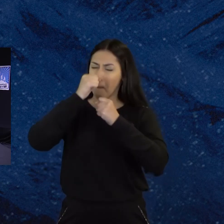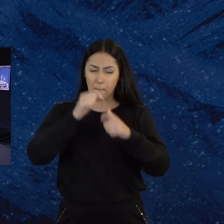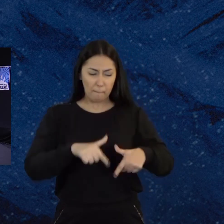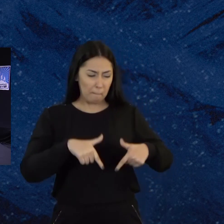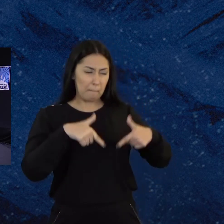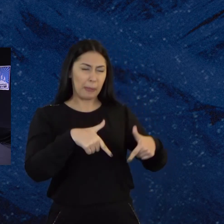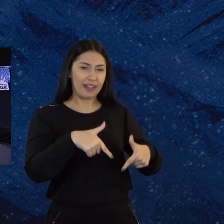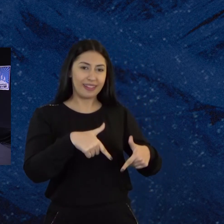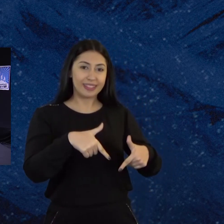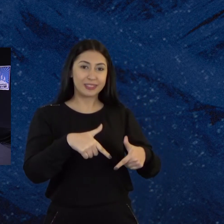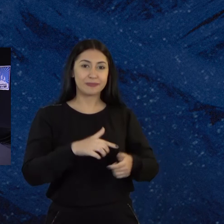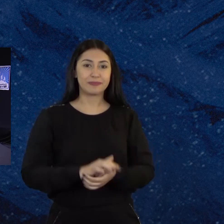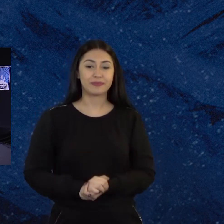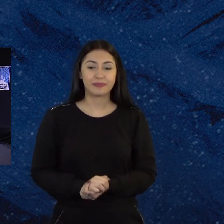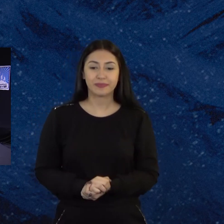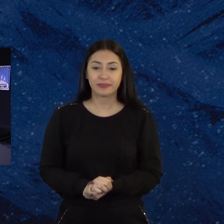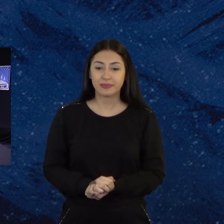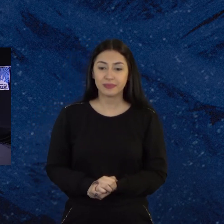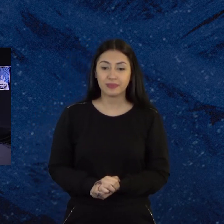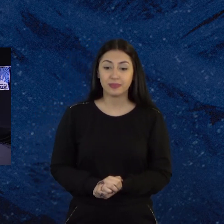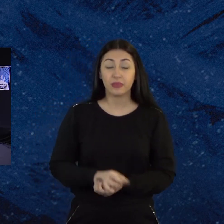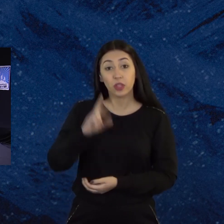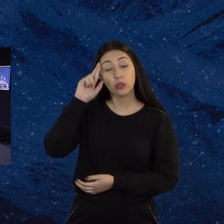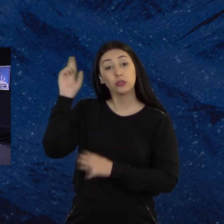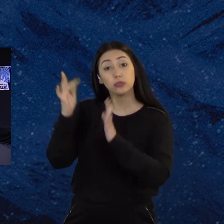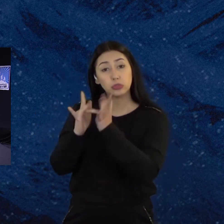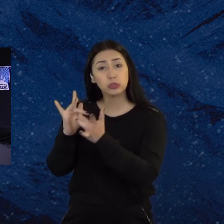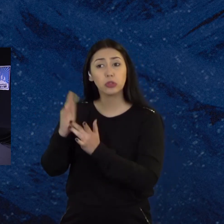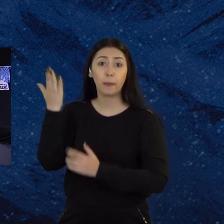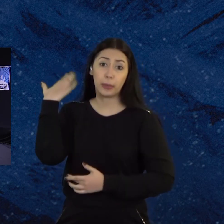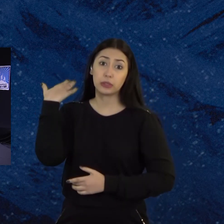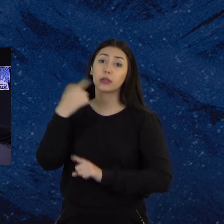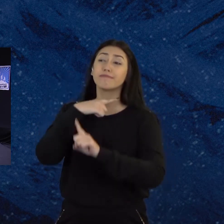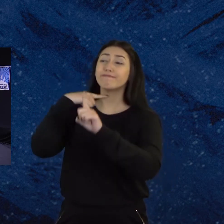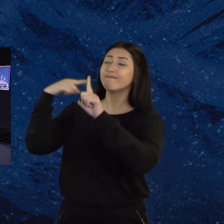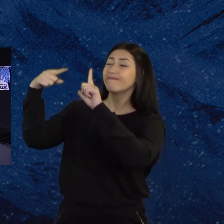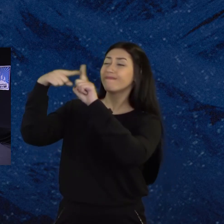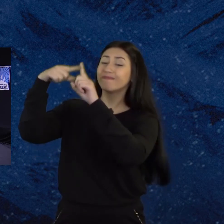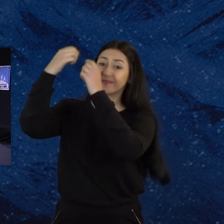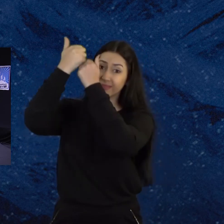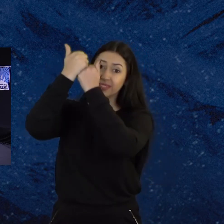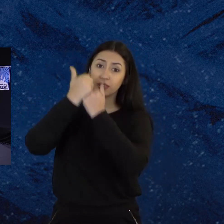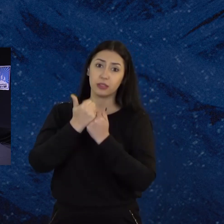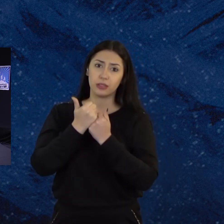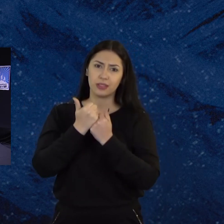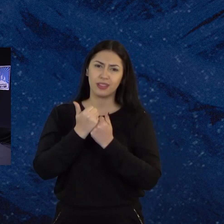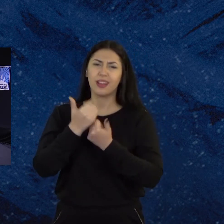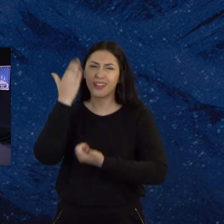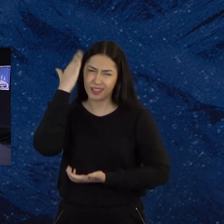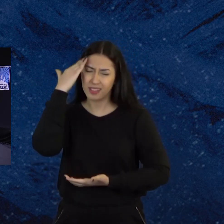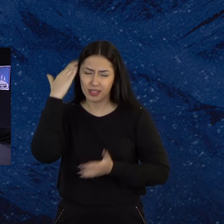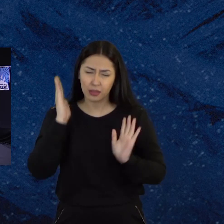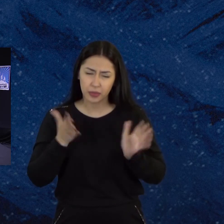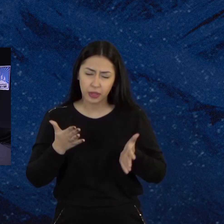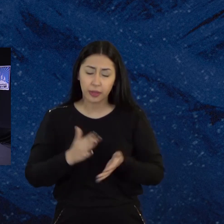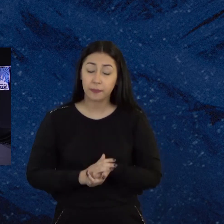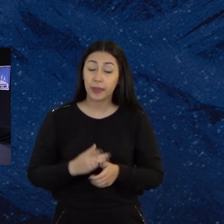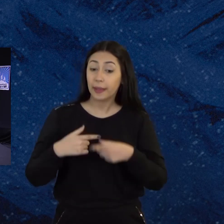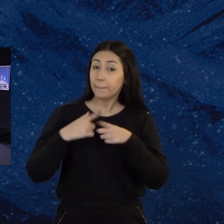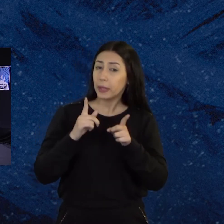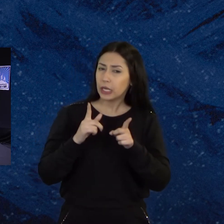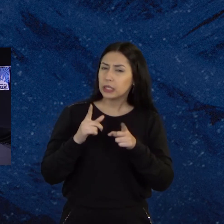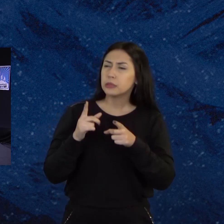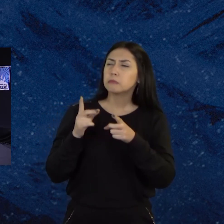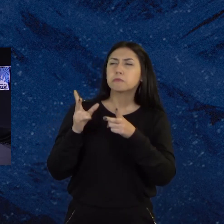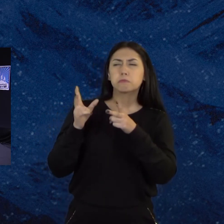verdadeira força. Nosso Senhor Jesus morreu na cruz por nós. Isso todo mundo sabe. Mas se você prestar